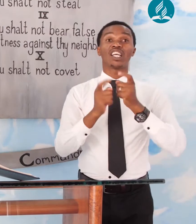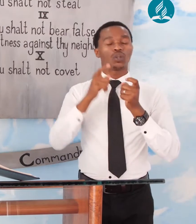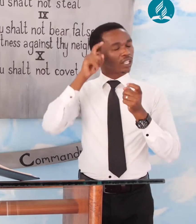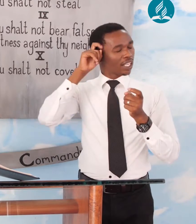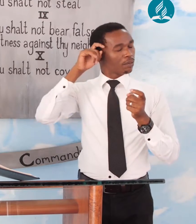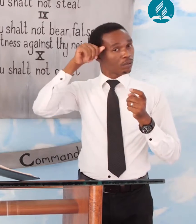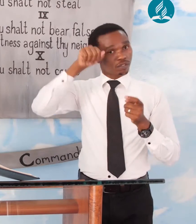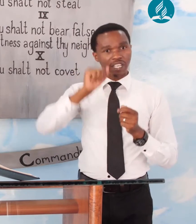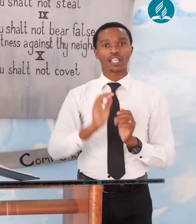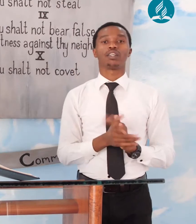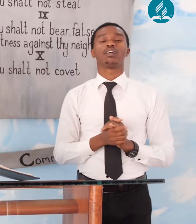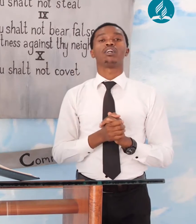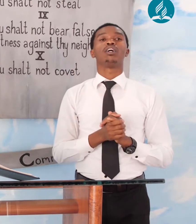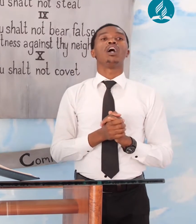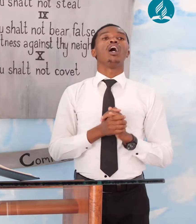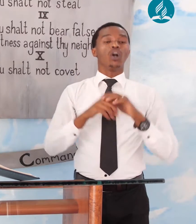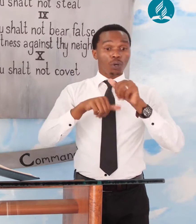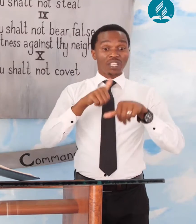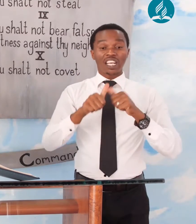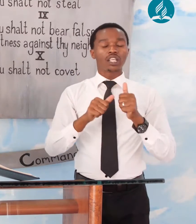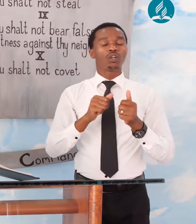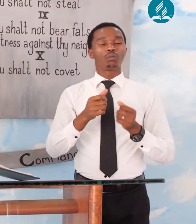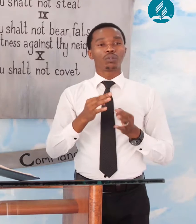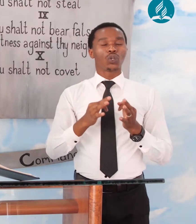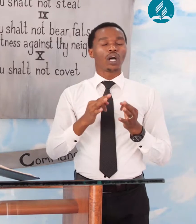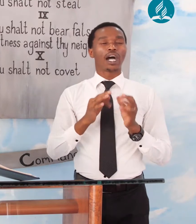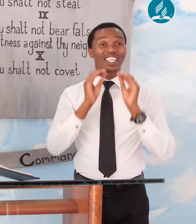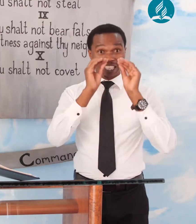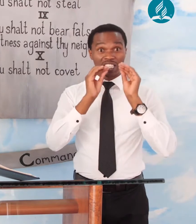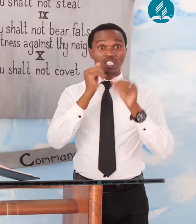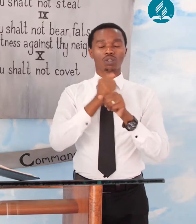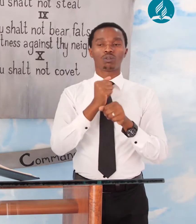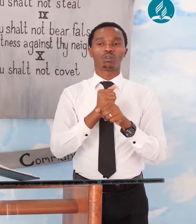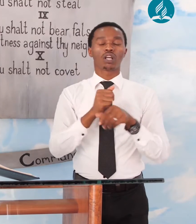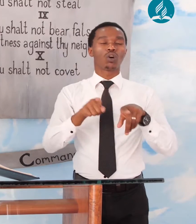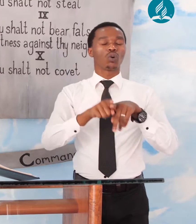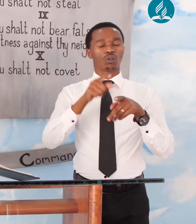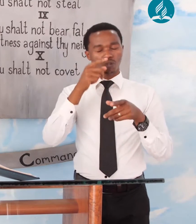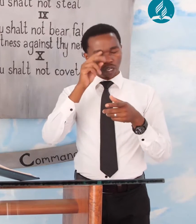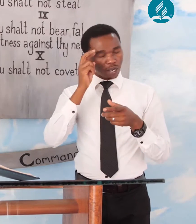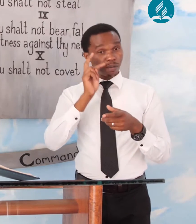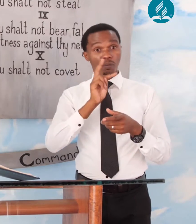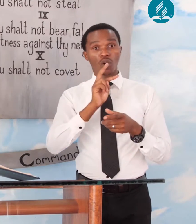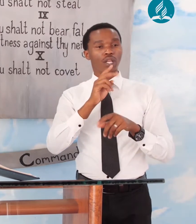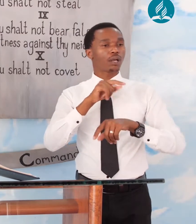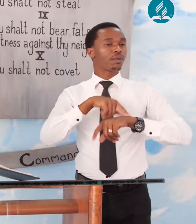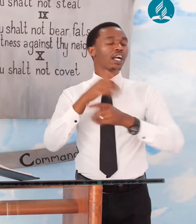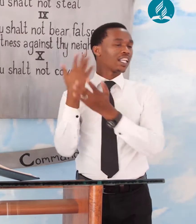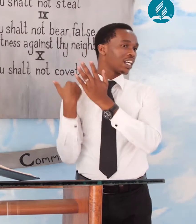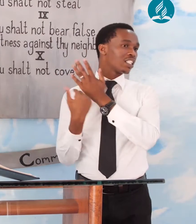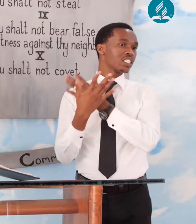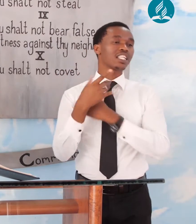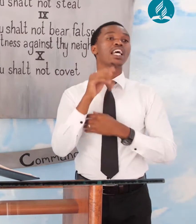imyumvire uko yatojwe uwo murimo ngira ngo byo byo tumaze gukora gukomozaho nkuvuga ngo